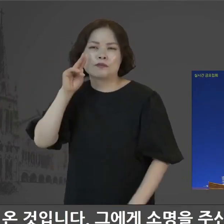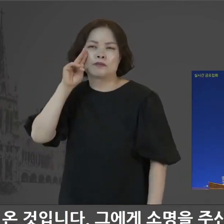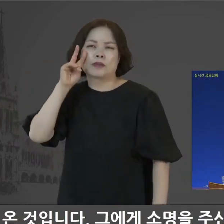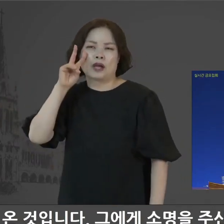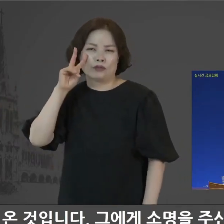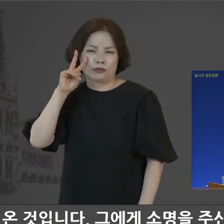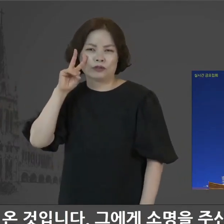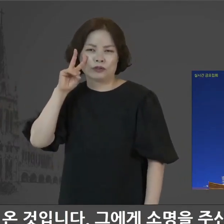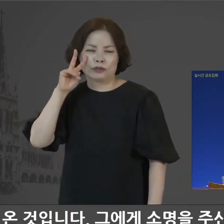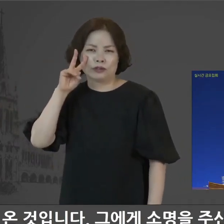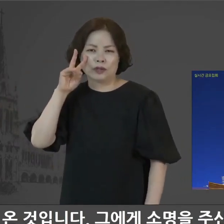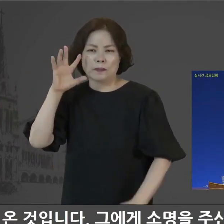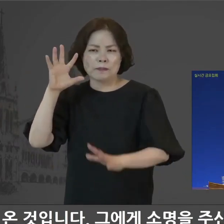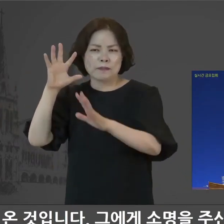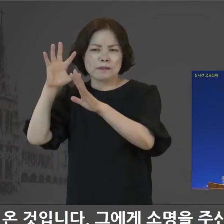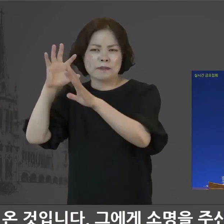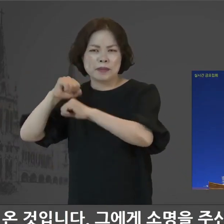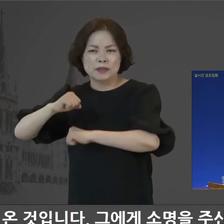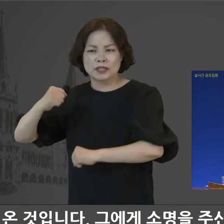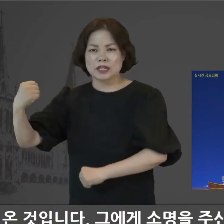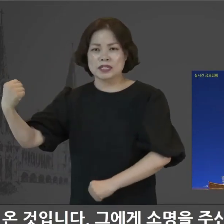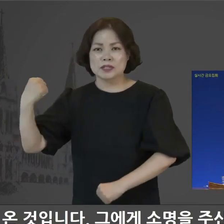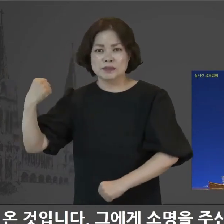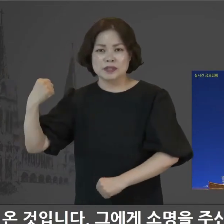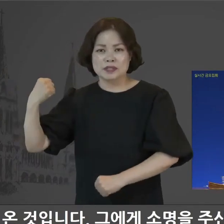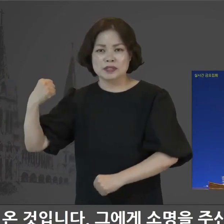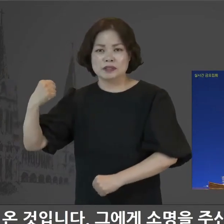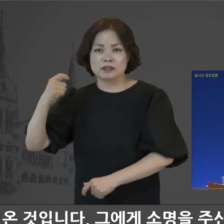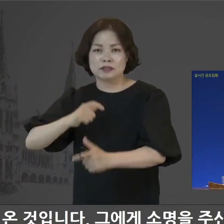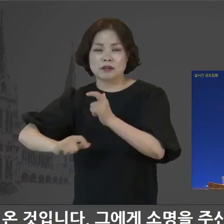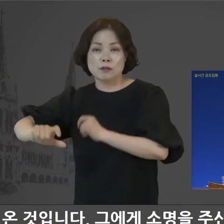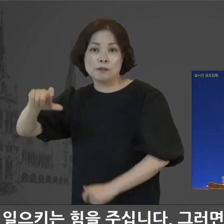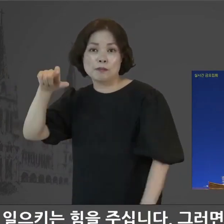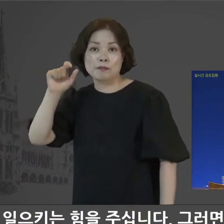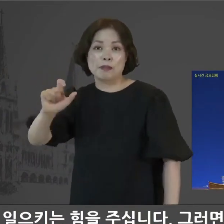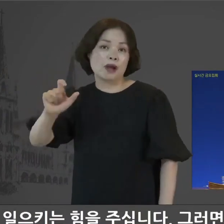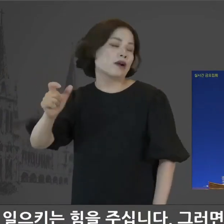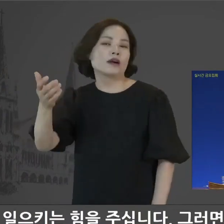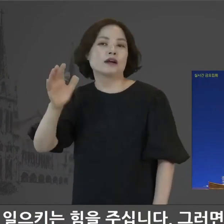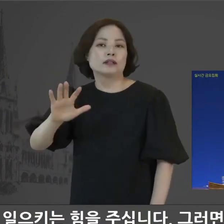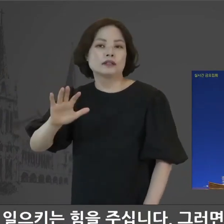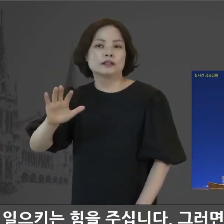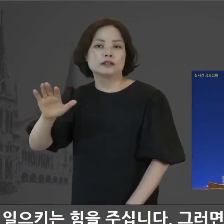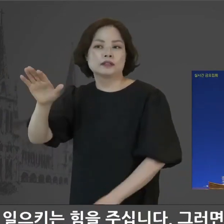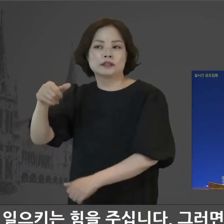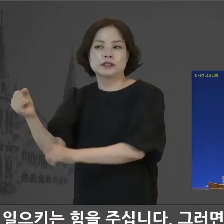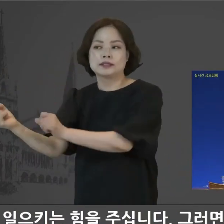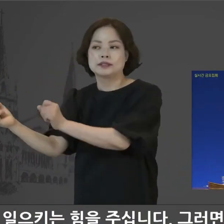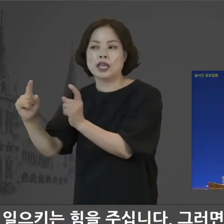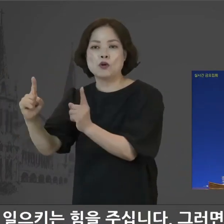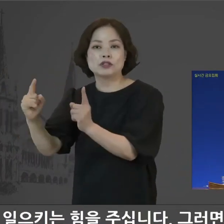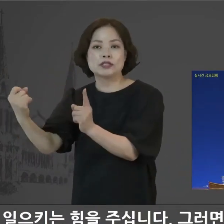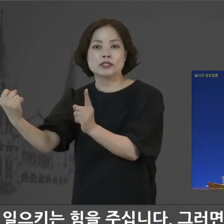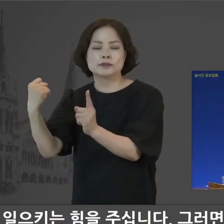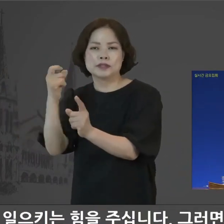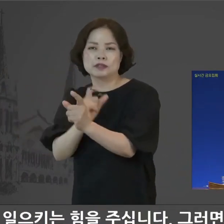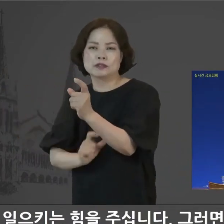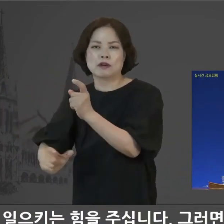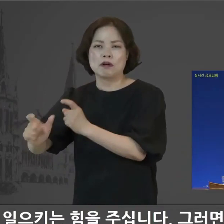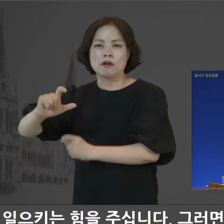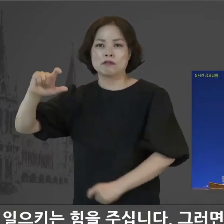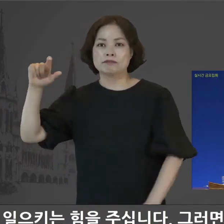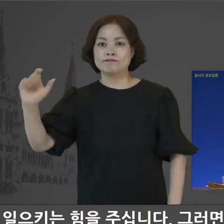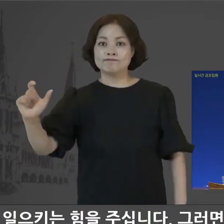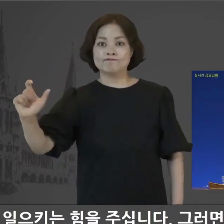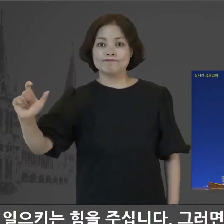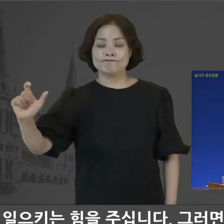바울을 무너뜨리려는 힘이 점점 더 강해지는데 그를 불러 일으켜 세우는 힘은 더더욱 강해진다는